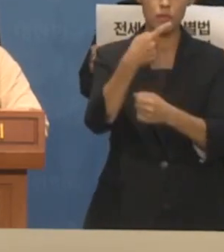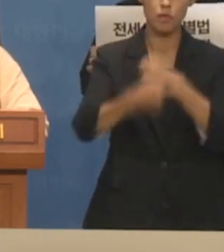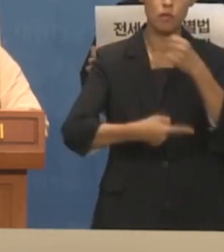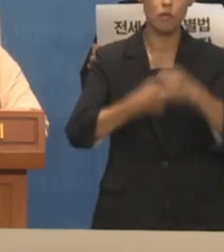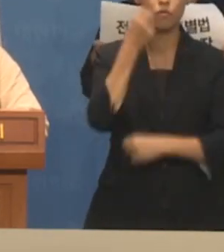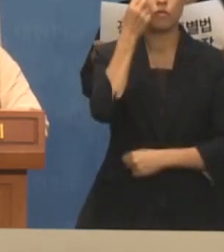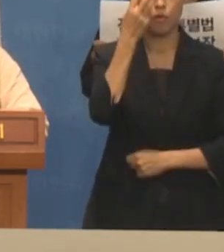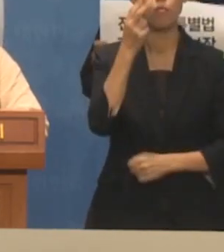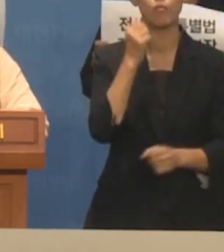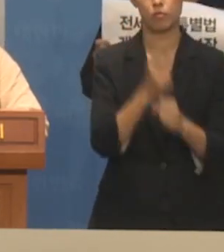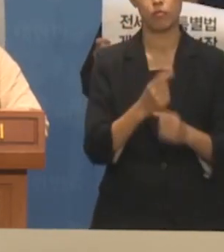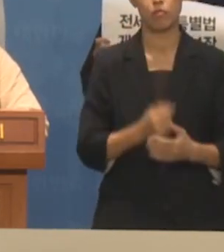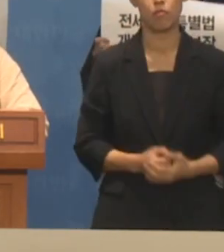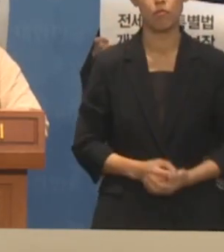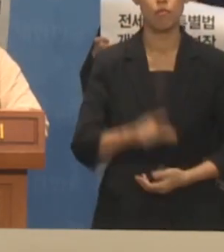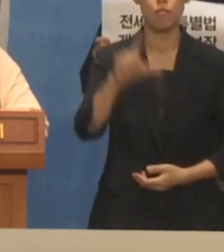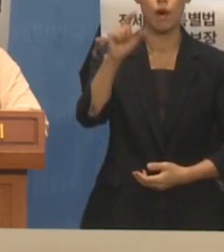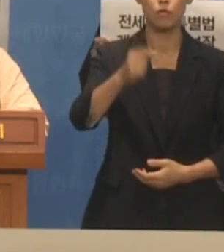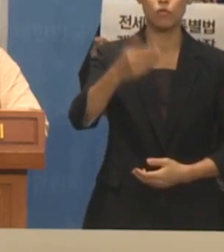18일 기준